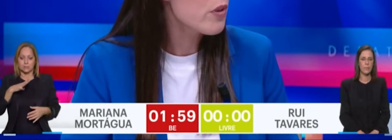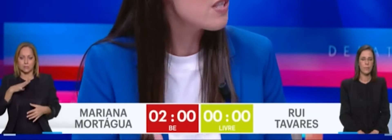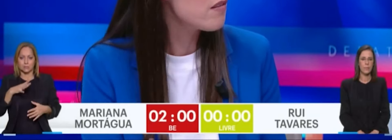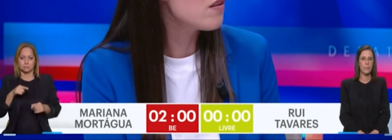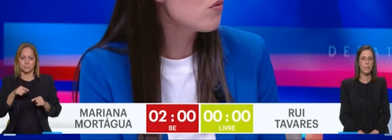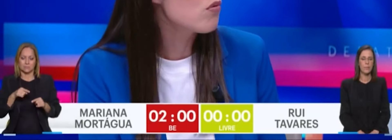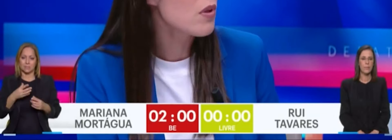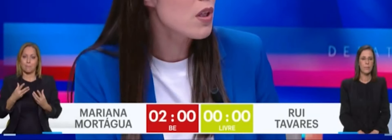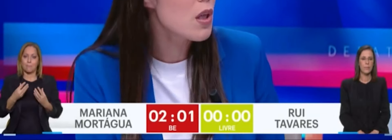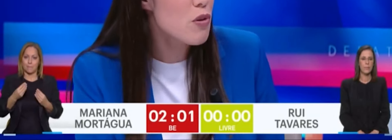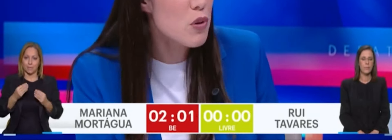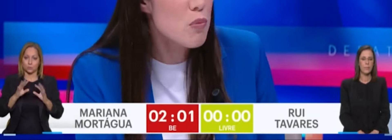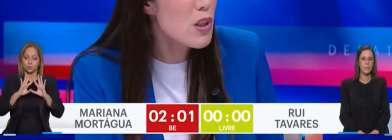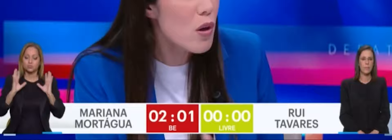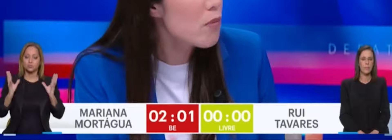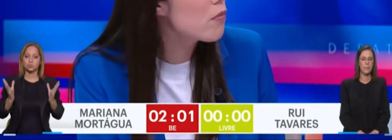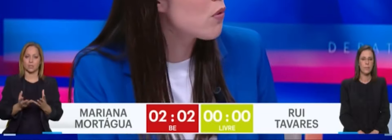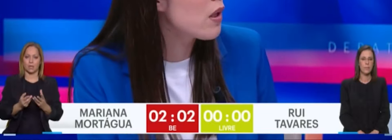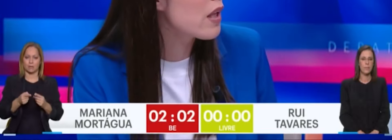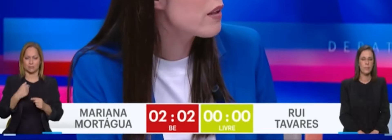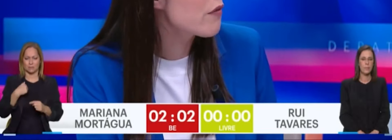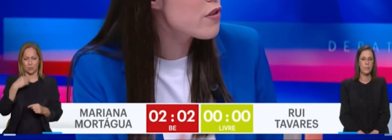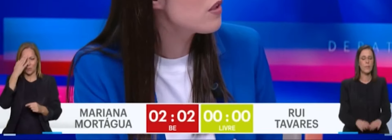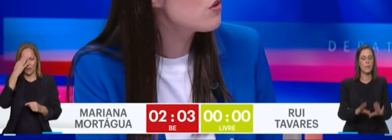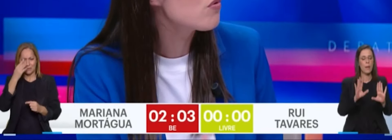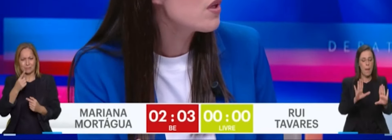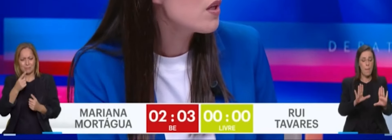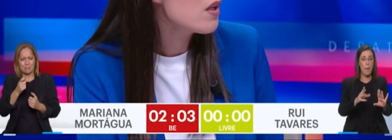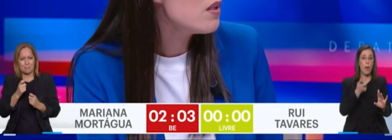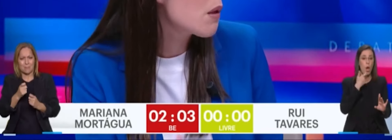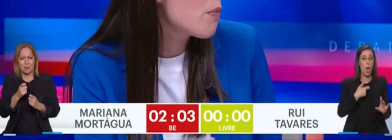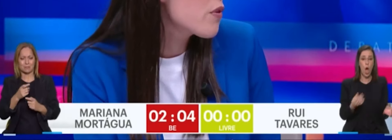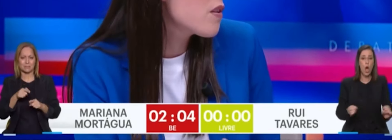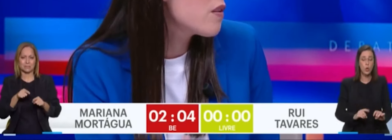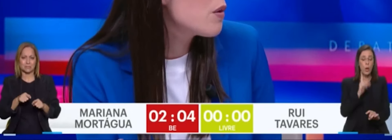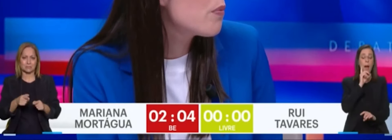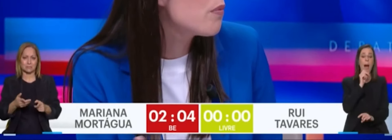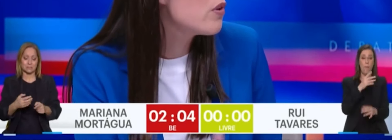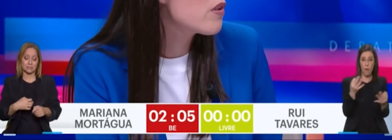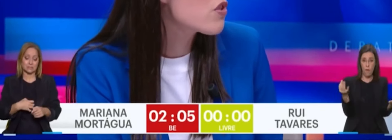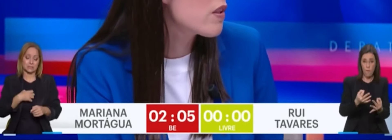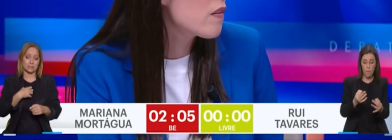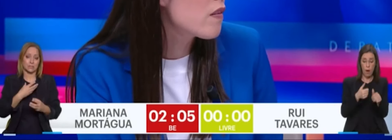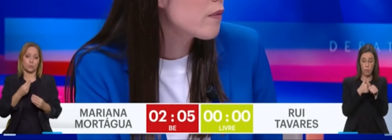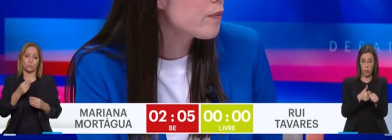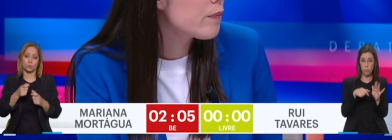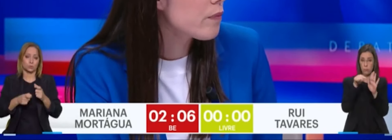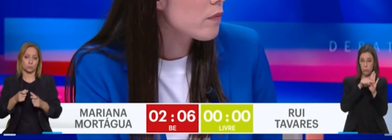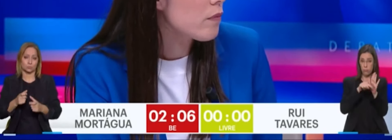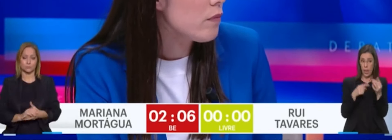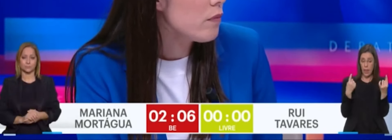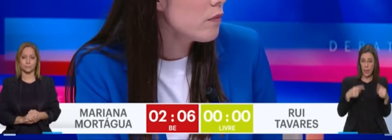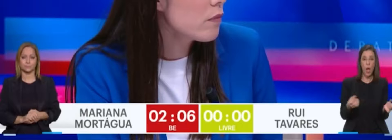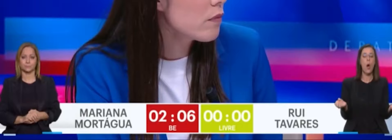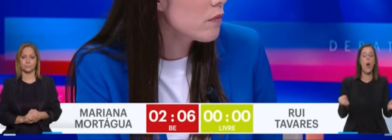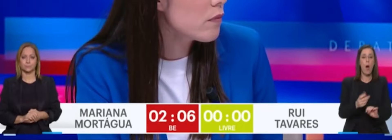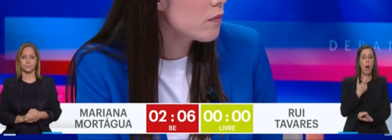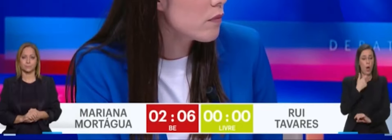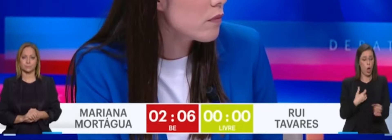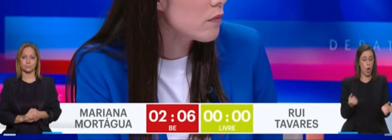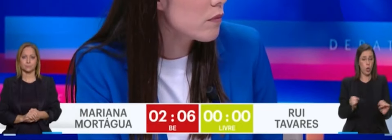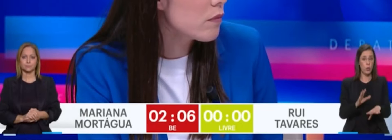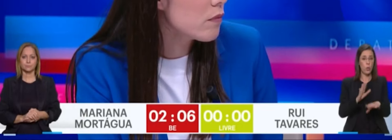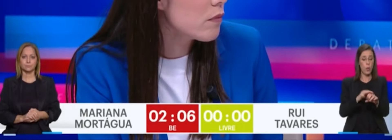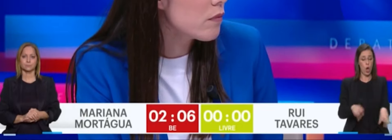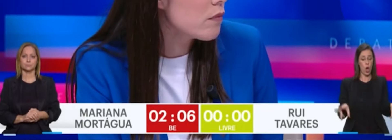que foi sentido e que eu acho que foi de enorme crueldade Mas acabou por não me responder se a sua avó efetivamente cumpria esses requisitos à luz do